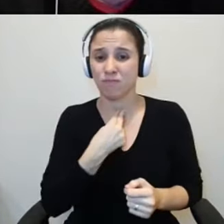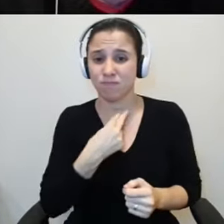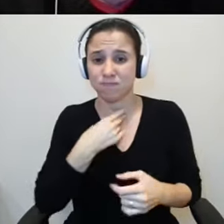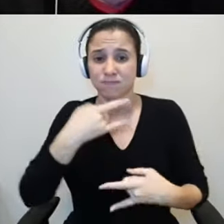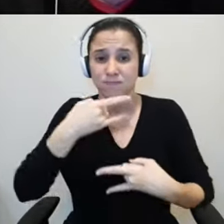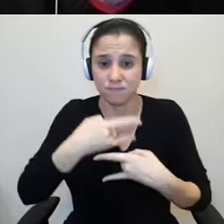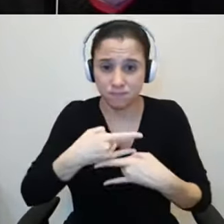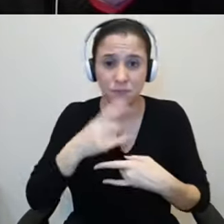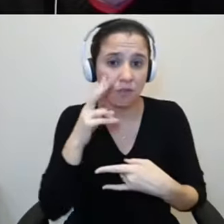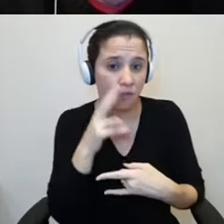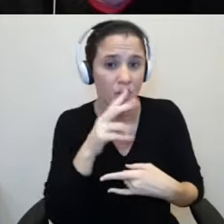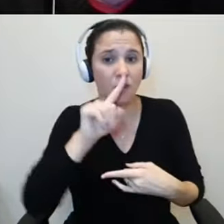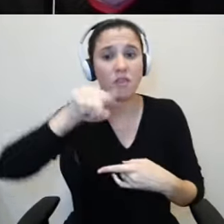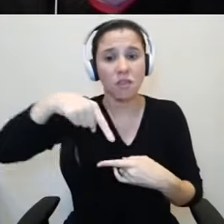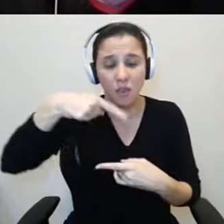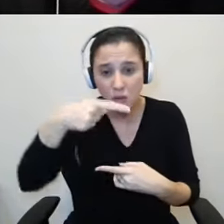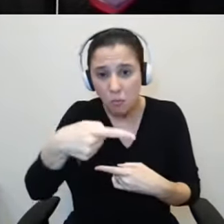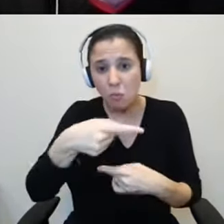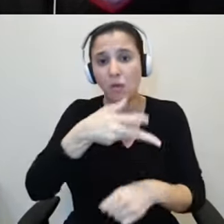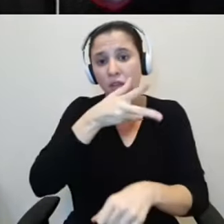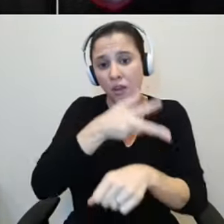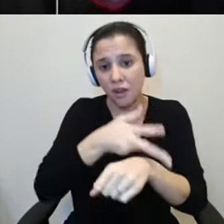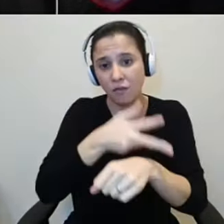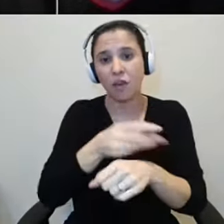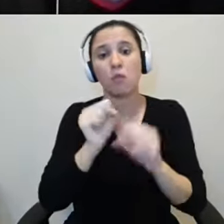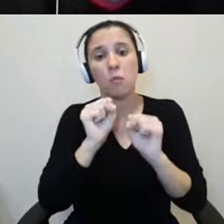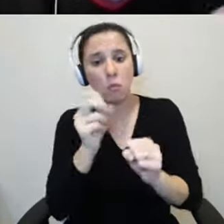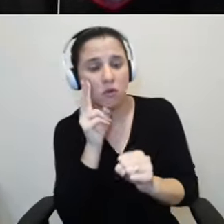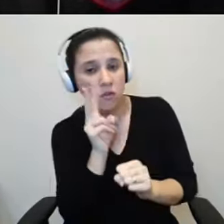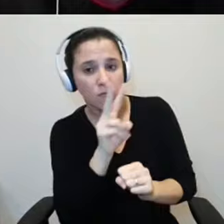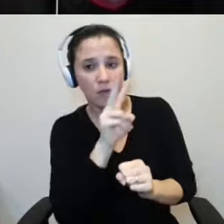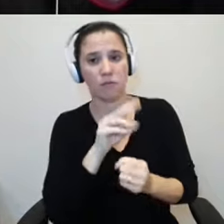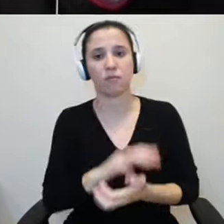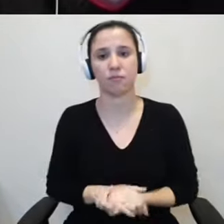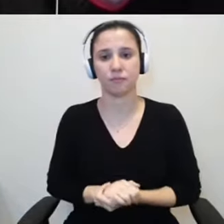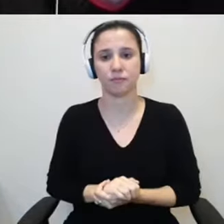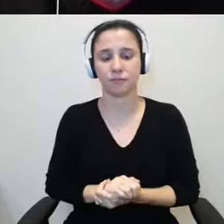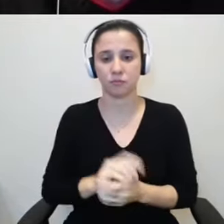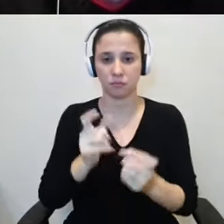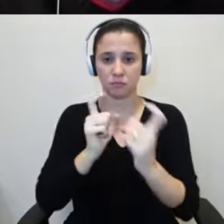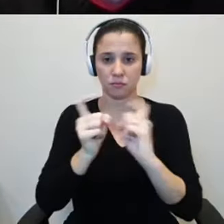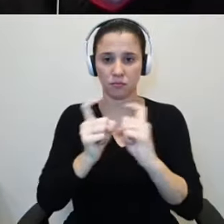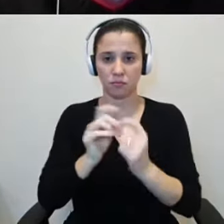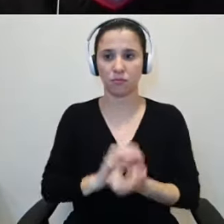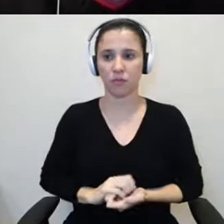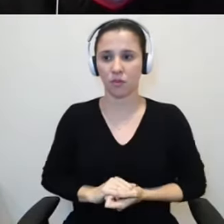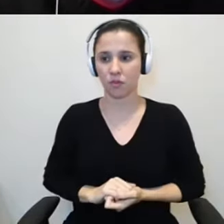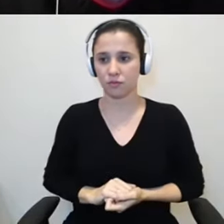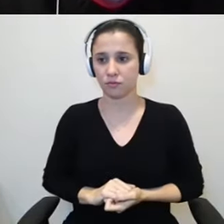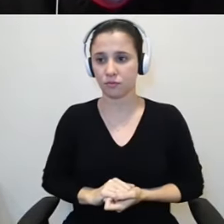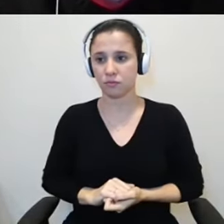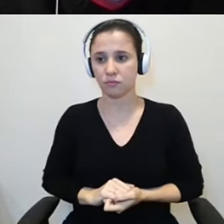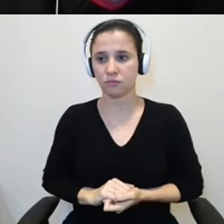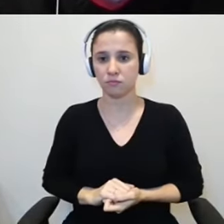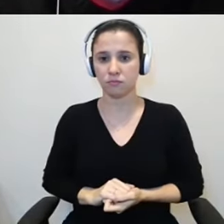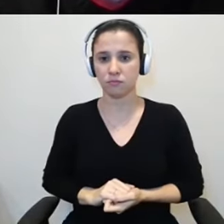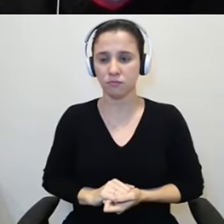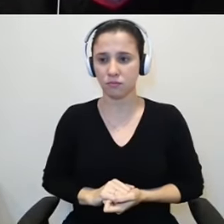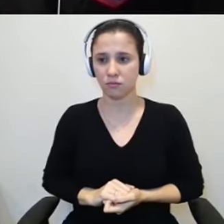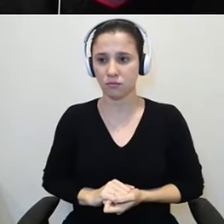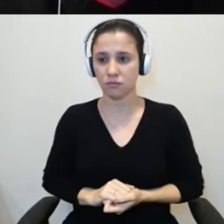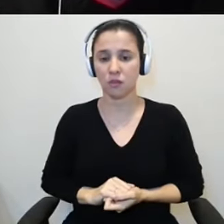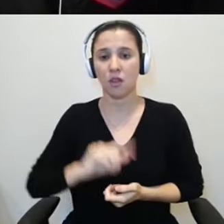para vocês acompanharem, que vai ficar gravado. Depois disso, pessoal, tendo essa decisão no